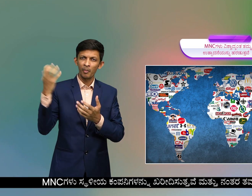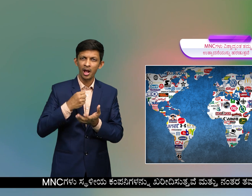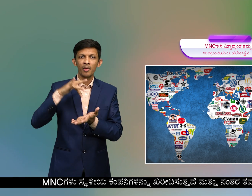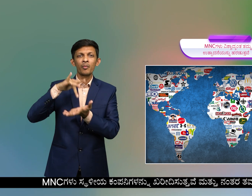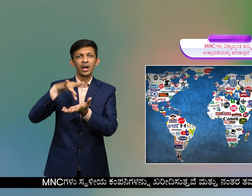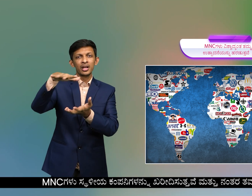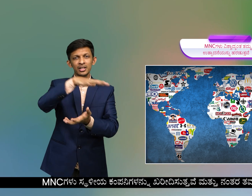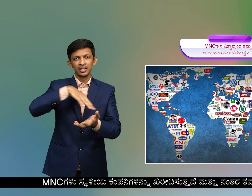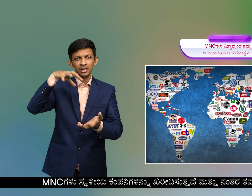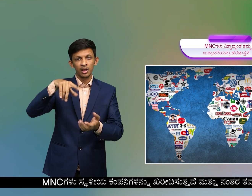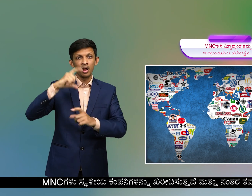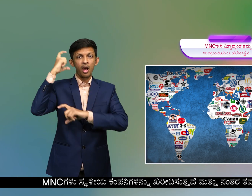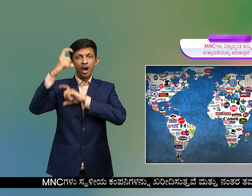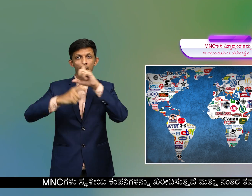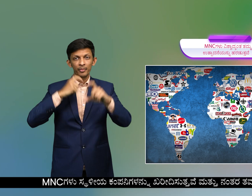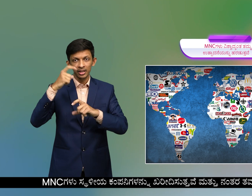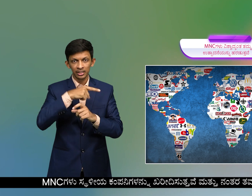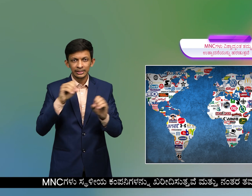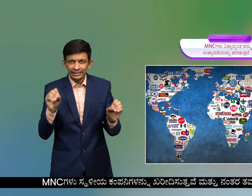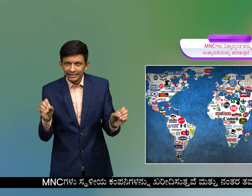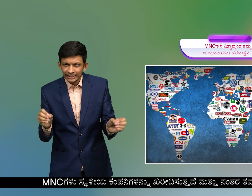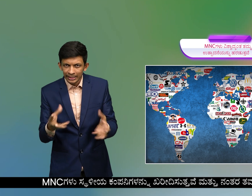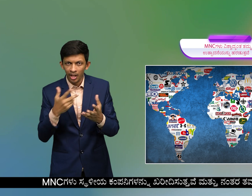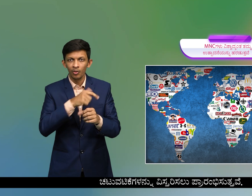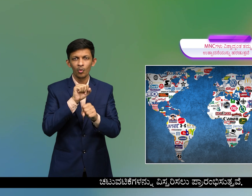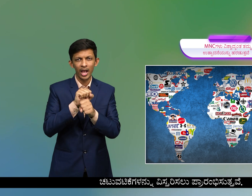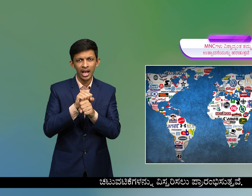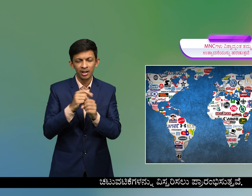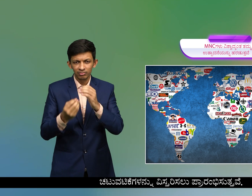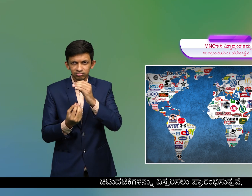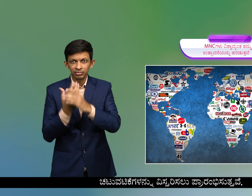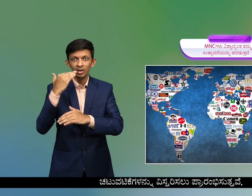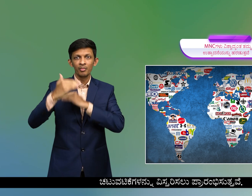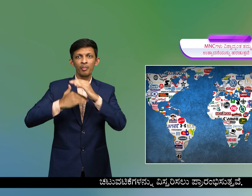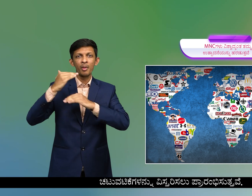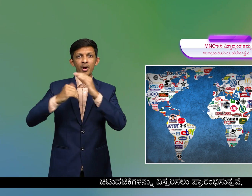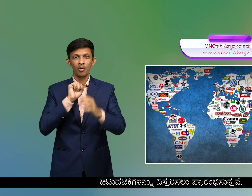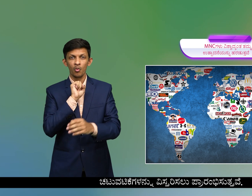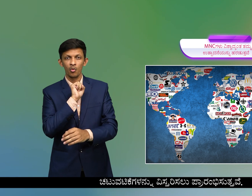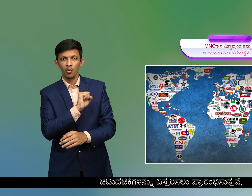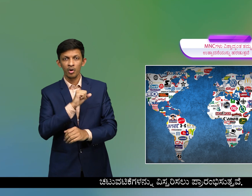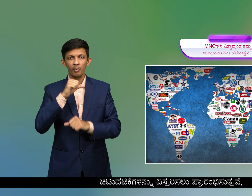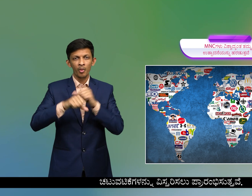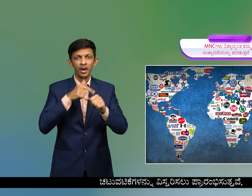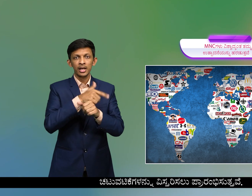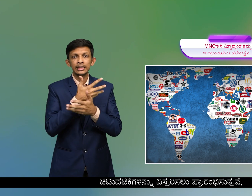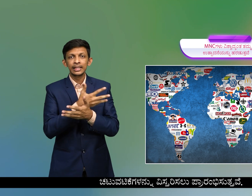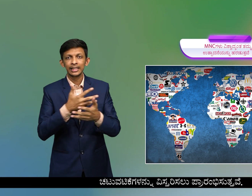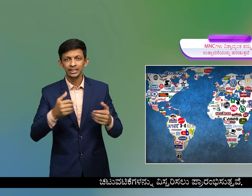ಸ್ಥಳೀಯ ಕಂಪನಿಗಳನ್ನು ಖರೀದಿಸುತ್ತವೆ ಮತ್ತು ನಂತರ ತಮ್ಮ ಉತ್ಪಾದನಾ ಚಟುವಟಿಕೆಗಳನ್ನು ವಿಸ್ತರಿಸಲು ಪ್ರಾರಂಭಿಸುತ್ತವೆ.